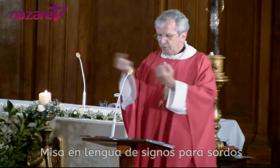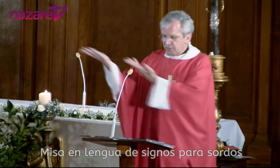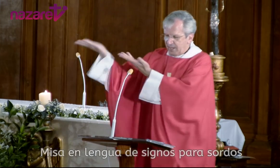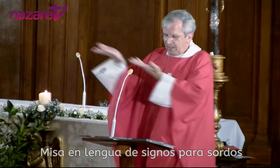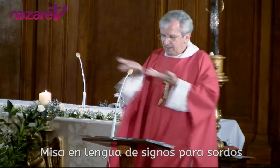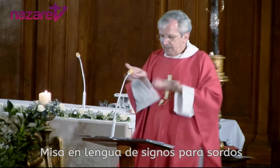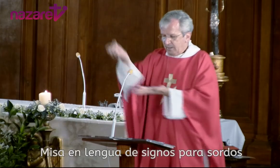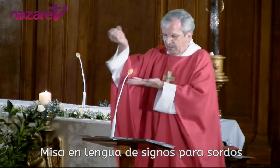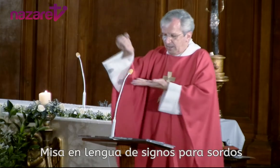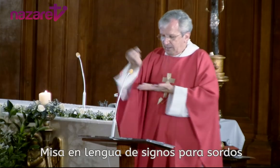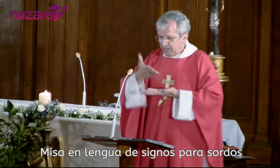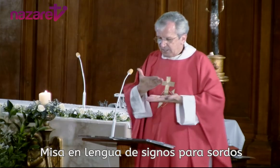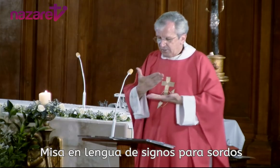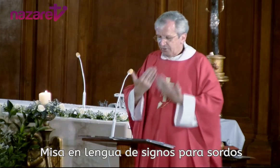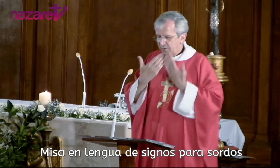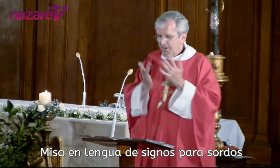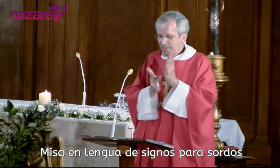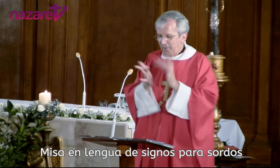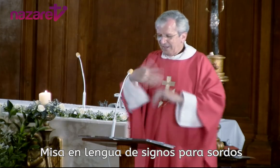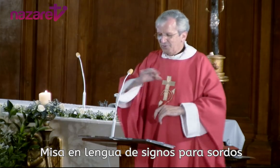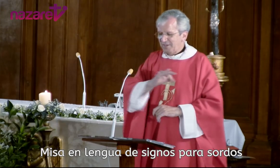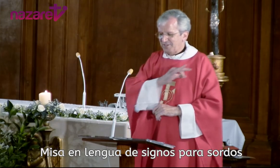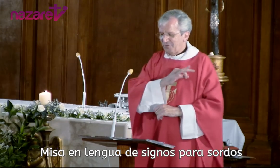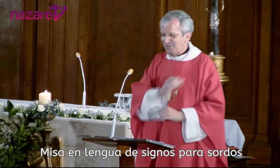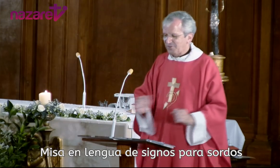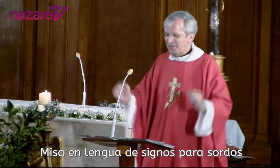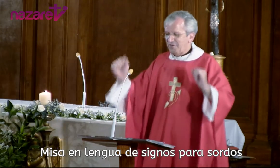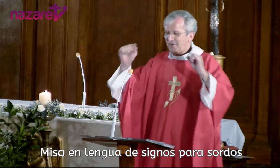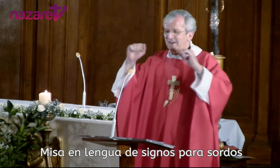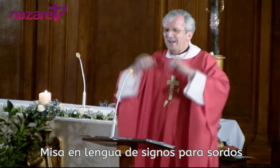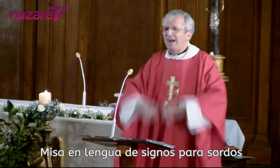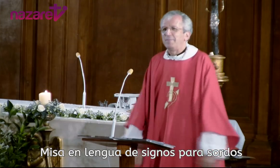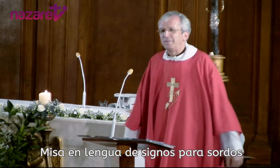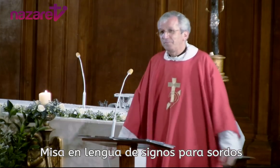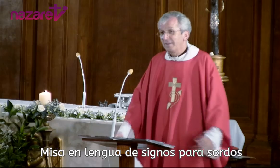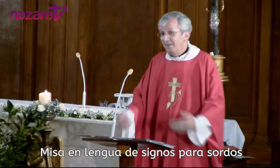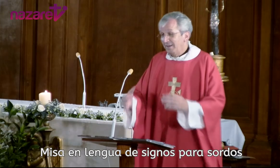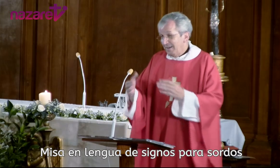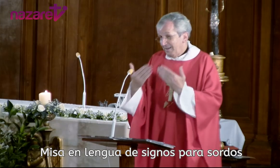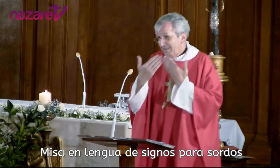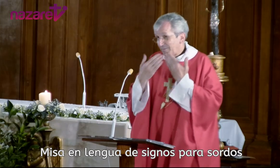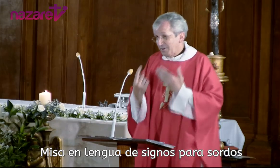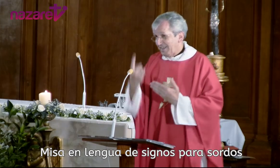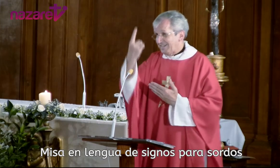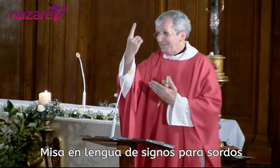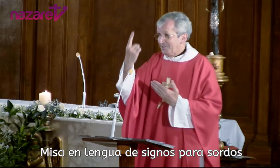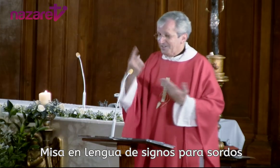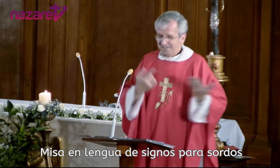poderosa intercesión. Por Jesucristo nuestro Señor. Amén. Amén. Damos gracias a Dios por